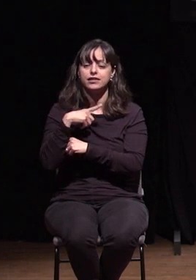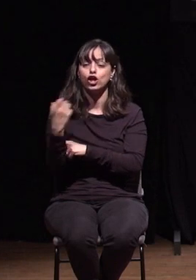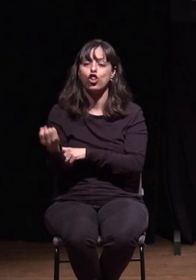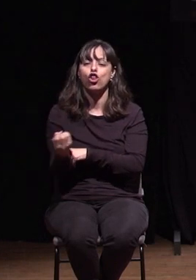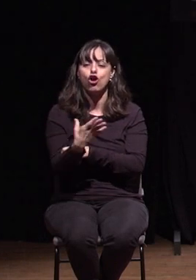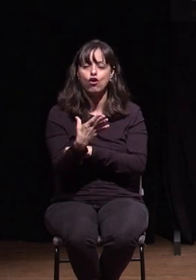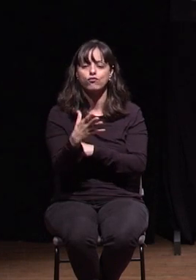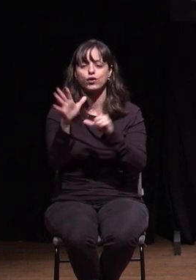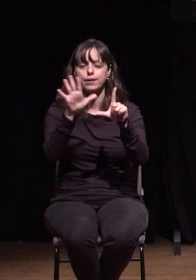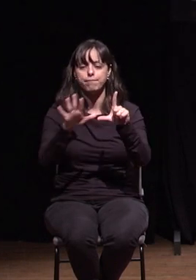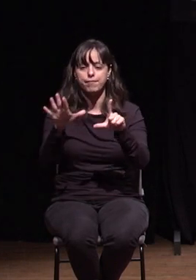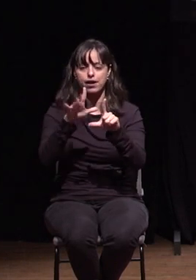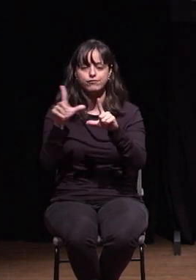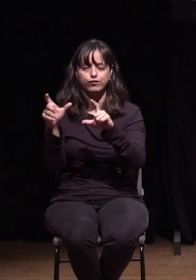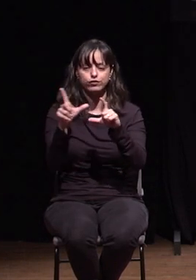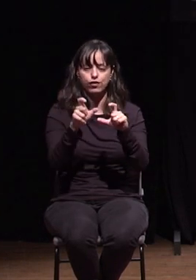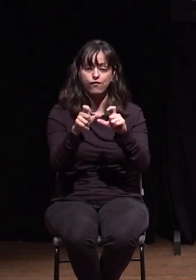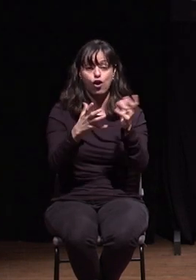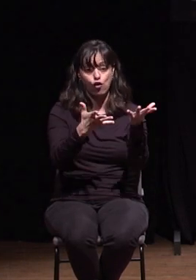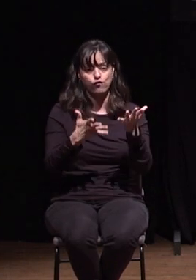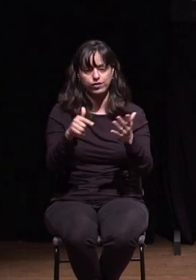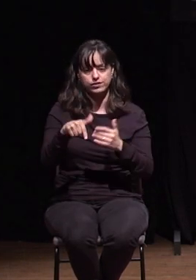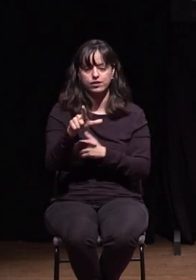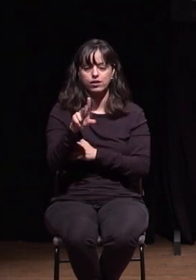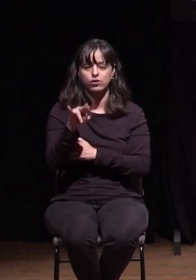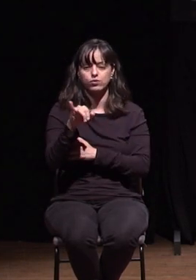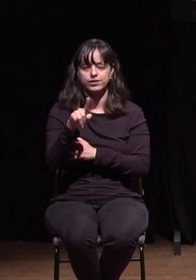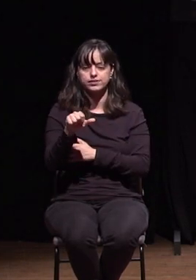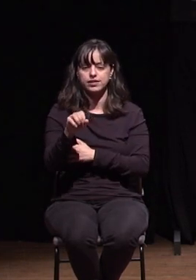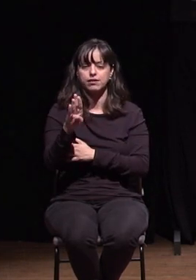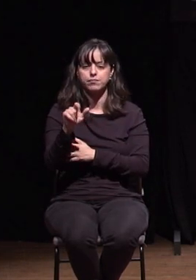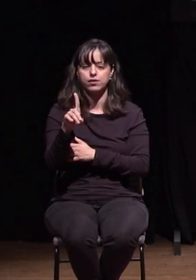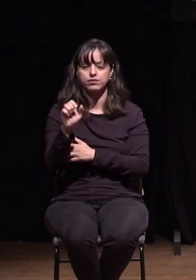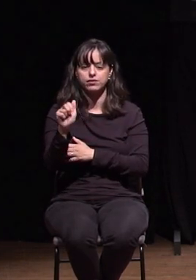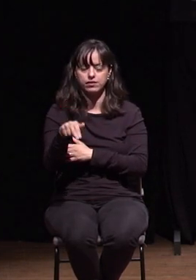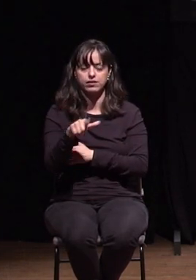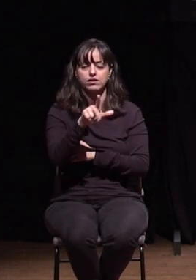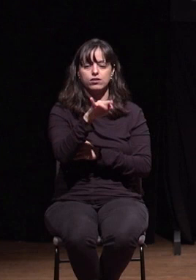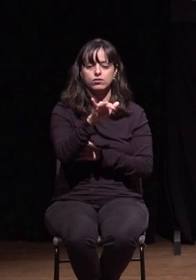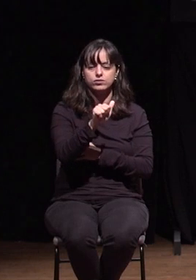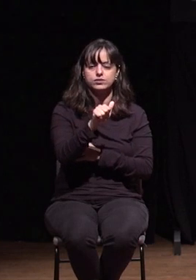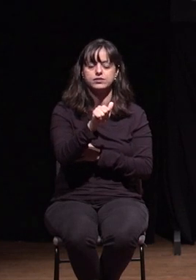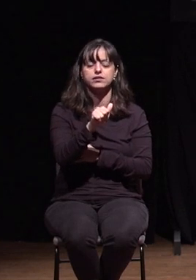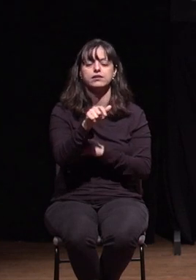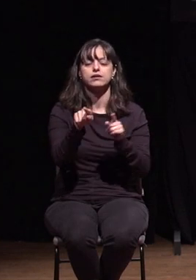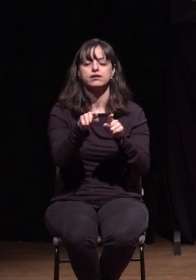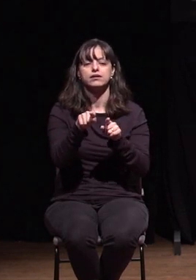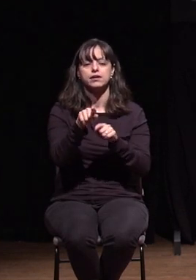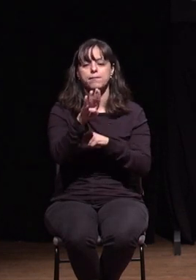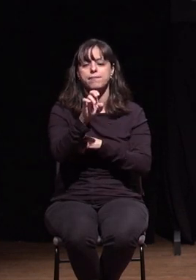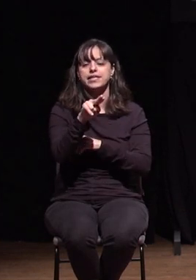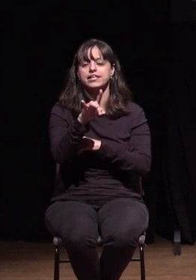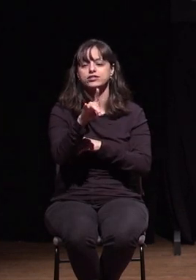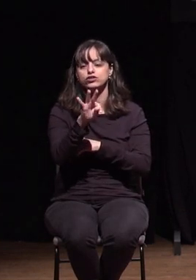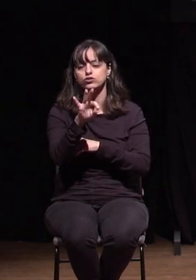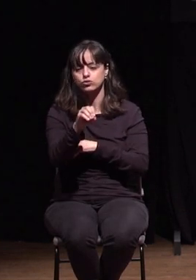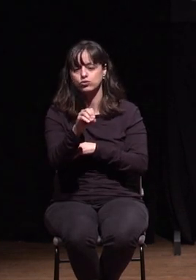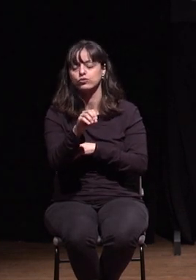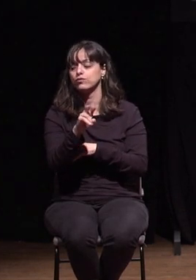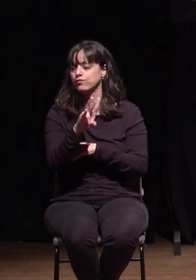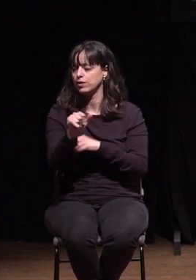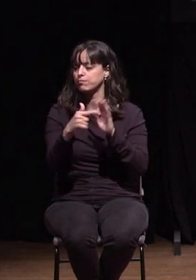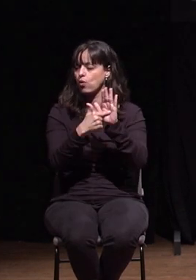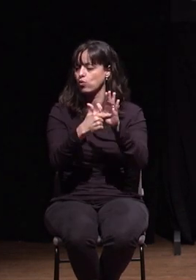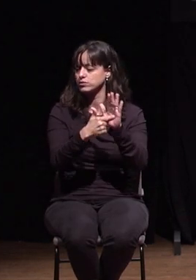do museu, né, a convite aqui do MASP, Luísa Baldan, Lúcia Guanais e Nair Benedito, que elas vão mostrar as imagens dela aqui para a